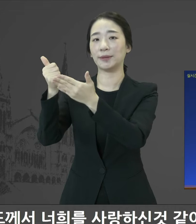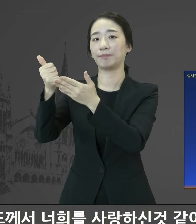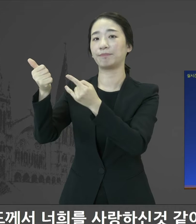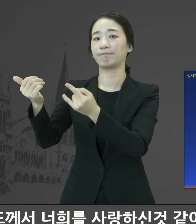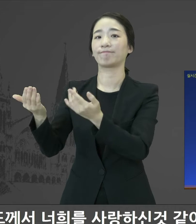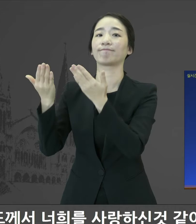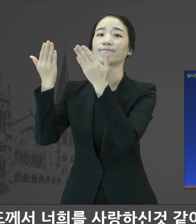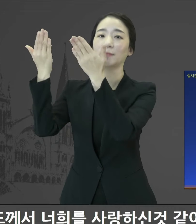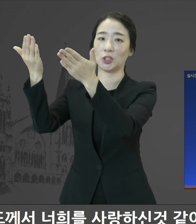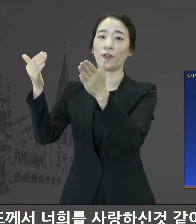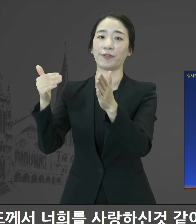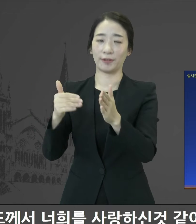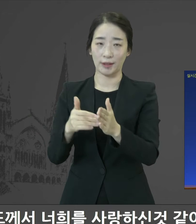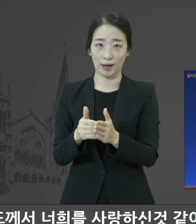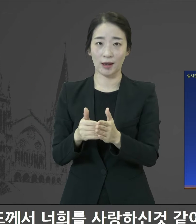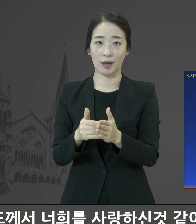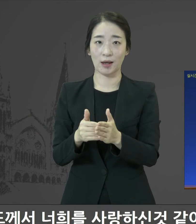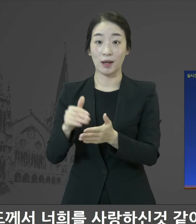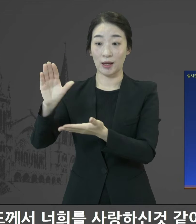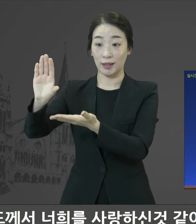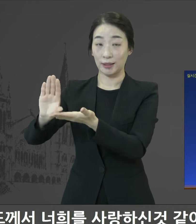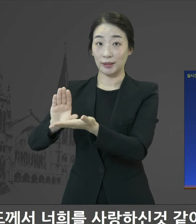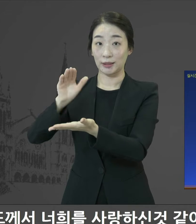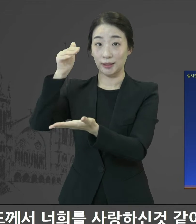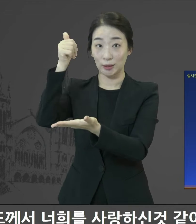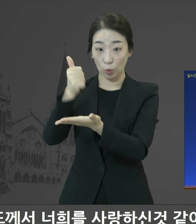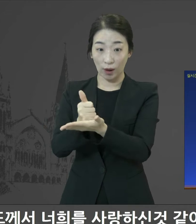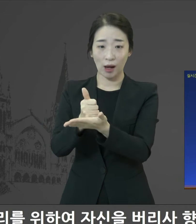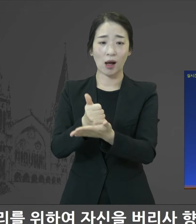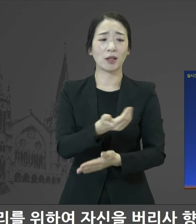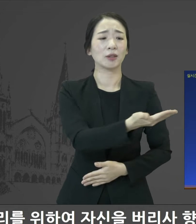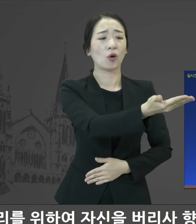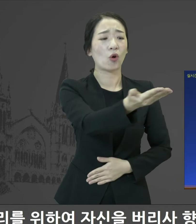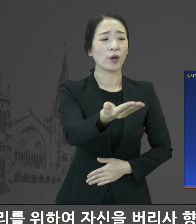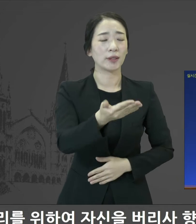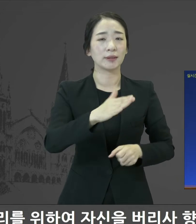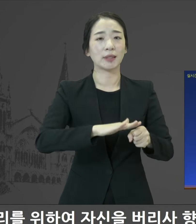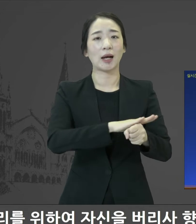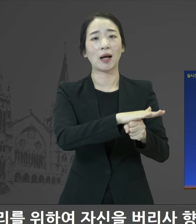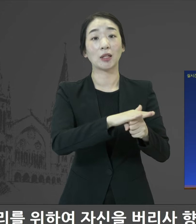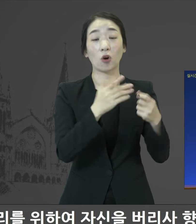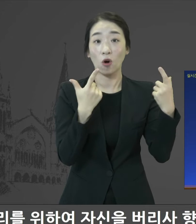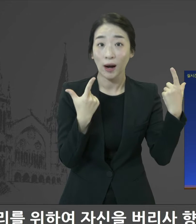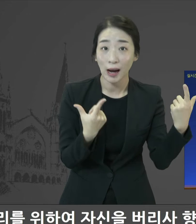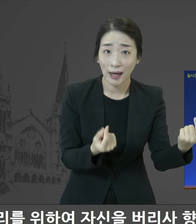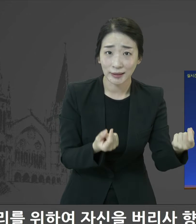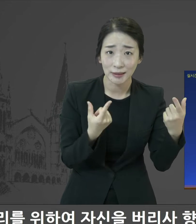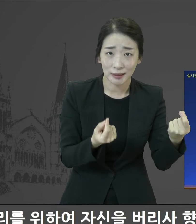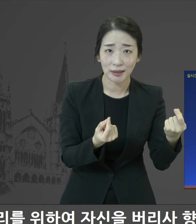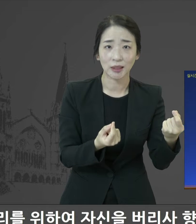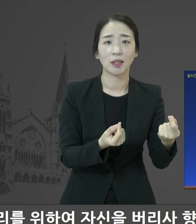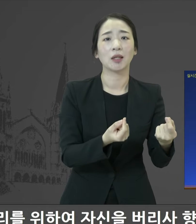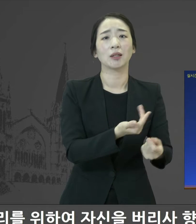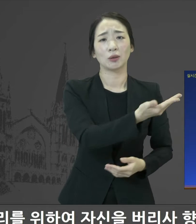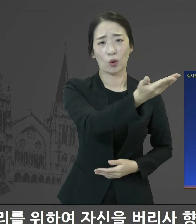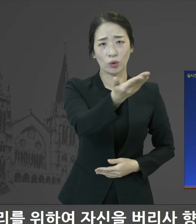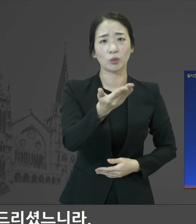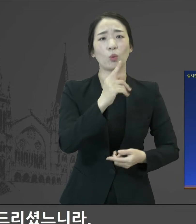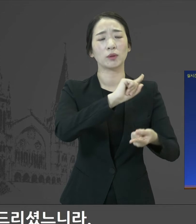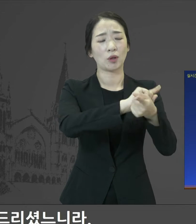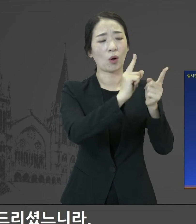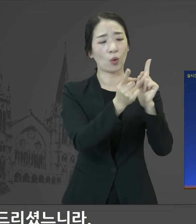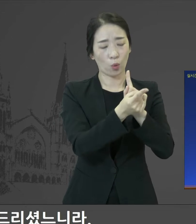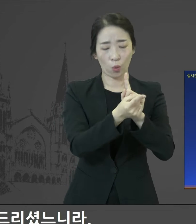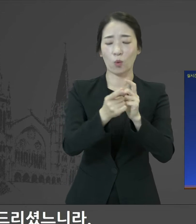그리스도께서 너희를 사랑하신 것 같이 너희도 사랑 가운데 행하라. 어떻게 예수님이